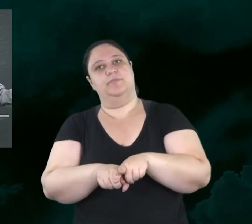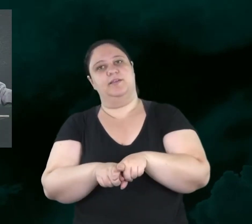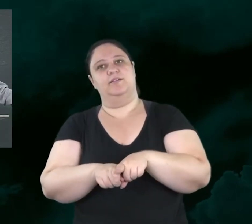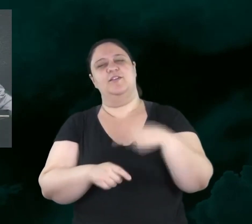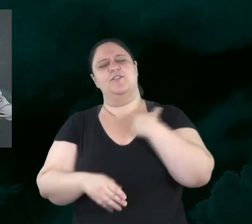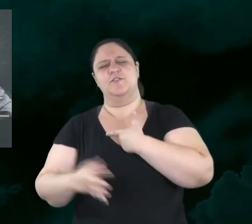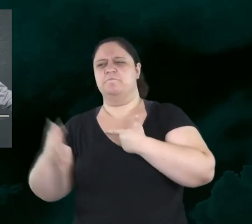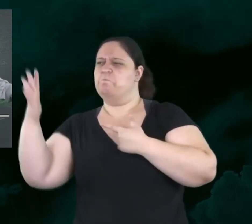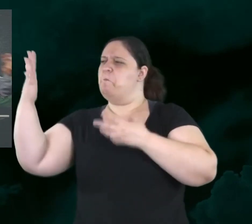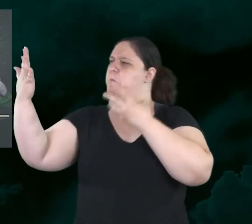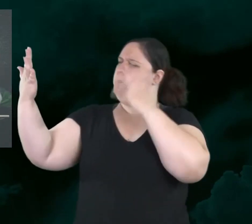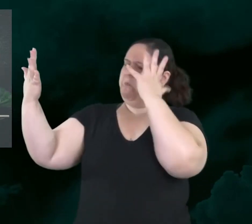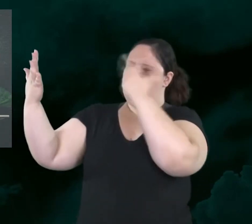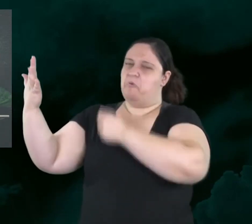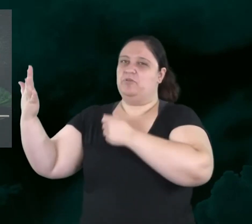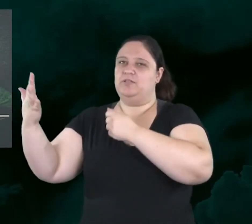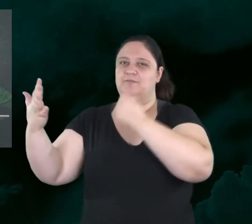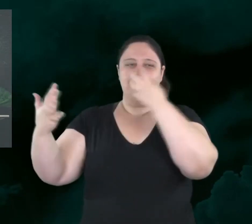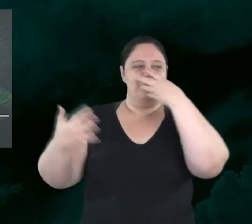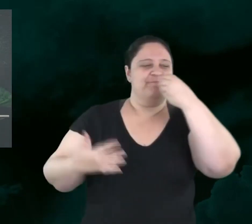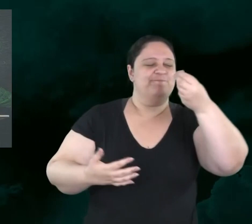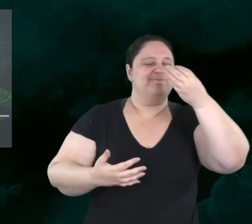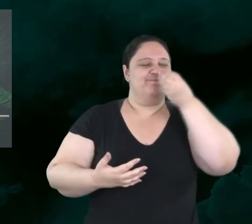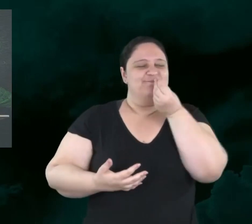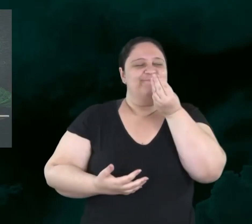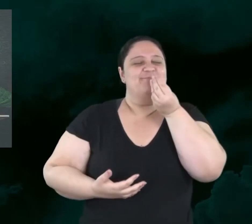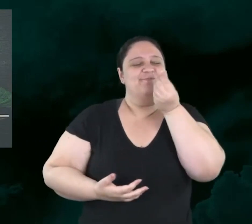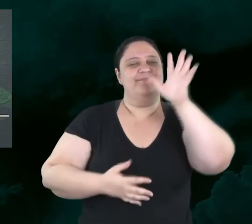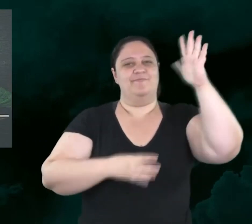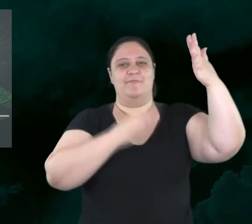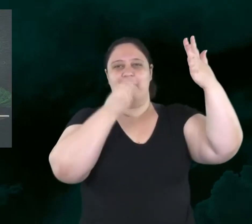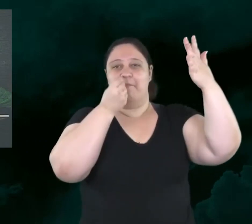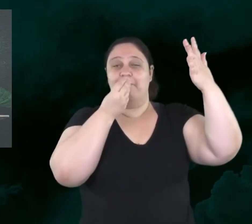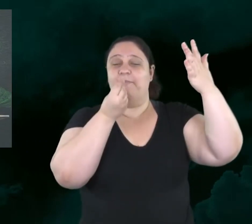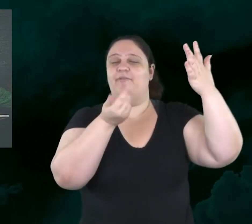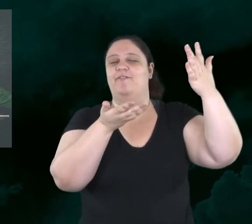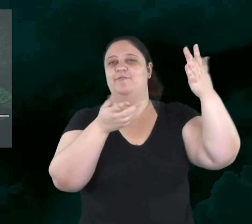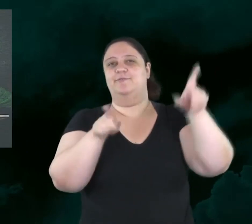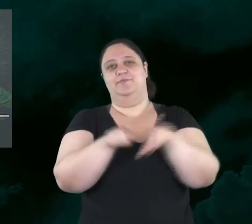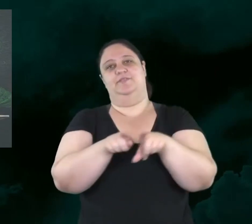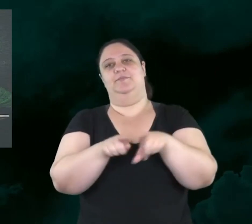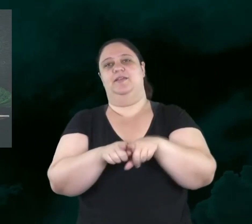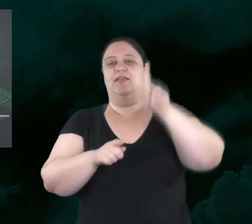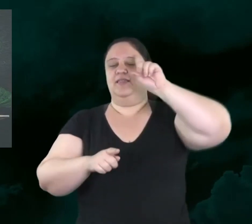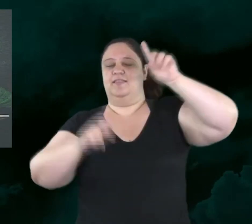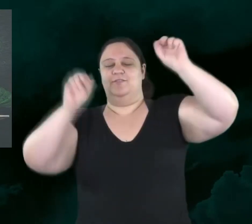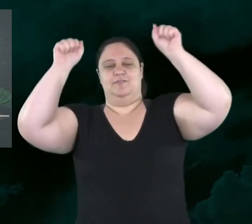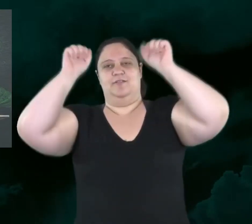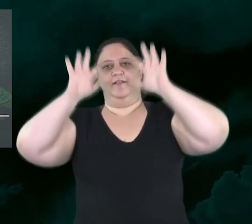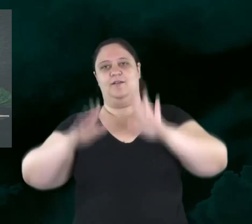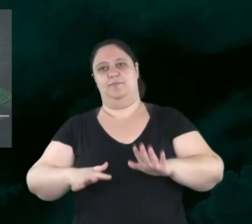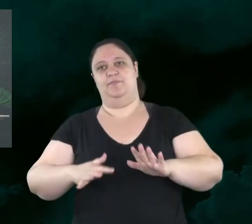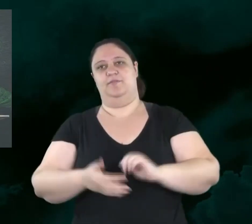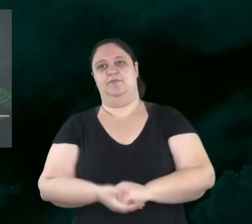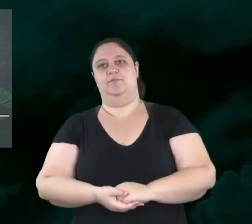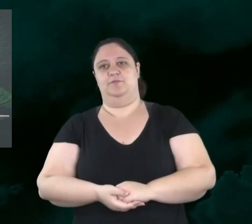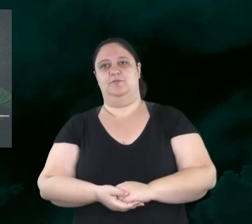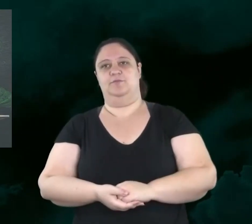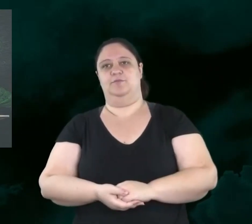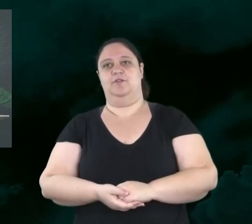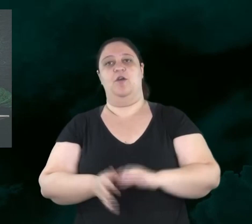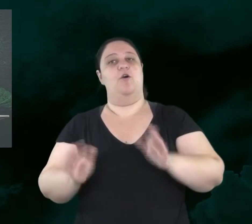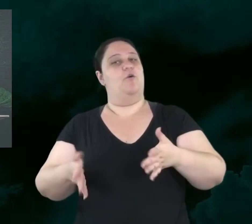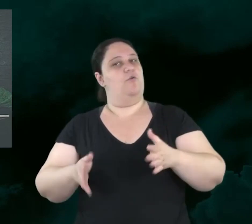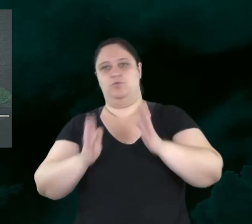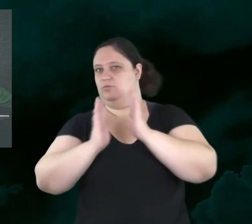pessoas virem para junto de Cristo, viverem a vida da igreja. Deus abençoe a vocês. Eu não vou orar hoje,